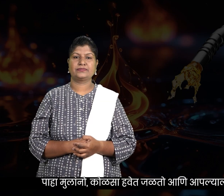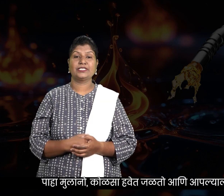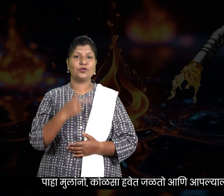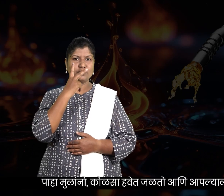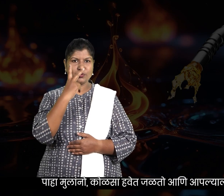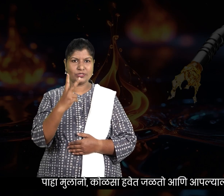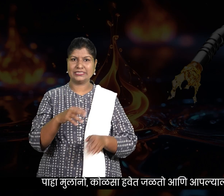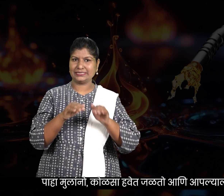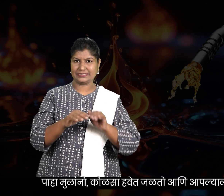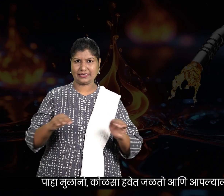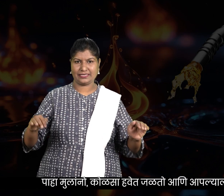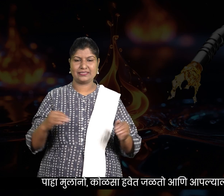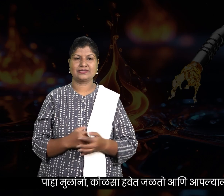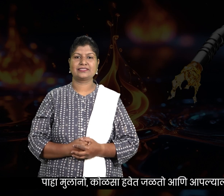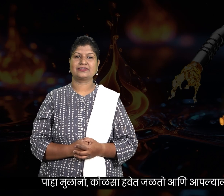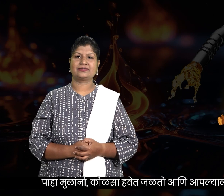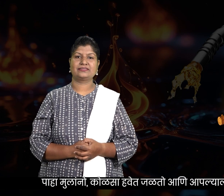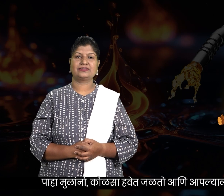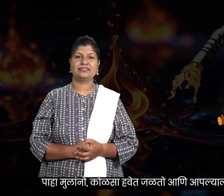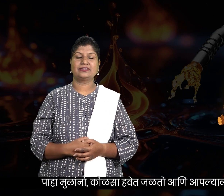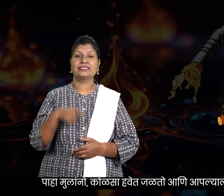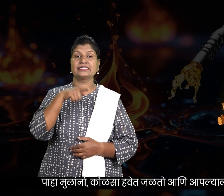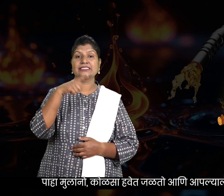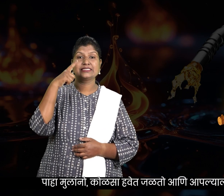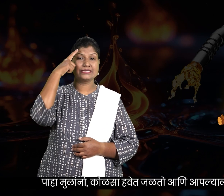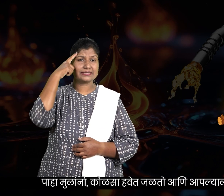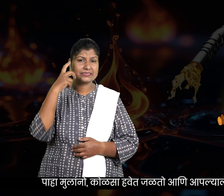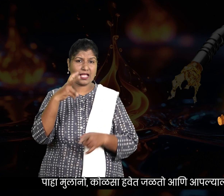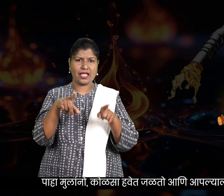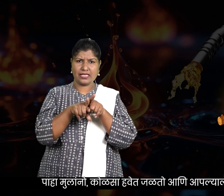मुलांनो, कोळसा हवेत जळतो आणि आपल्याला माहित आहे